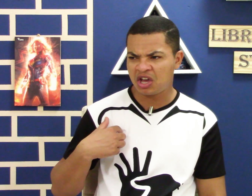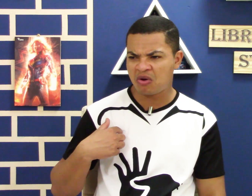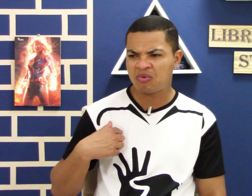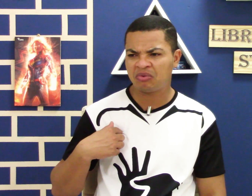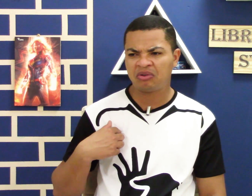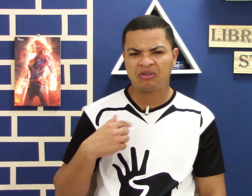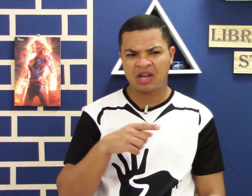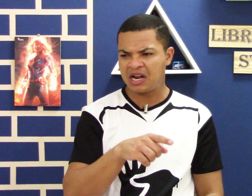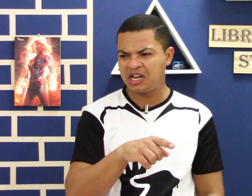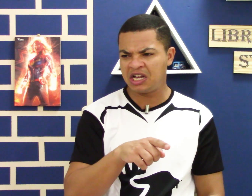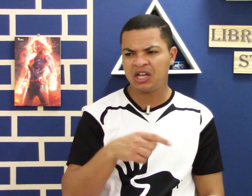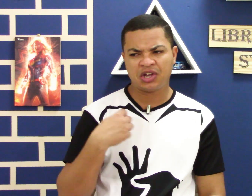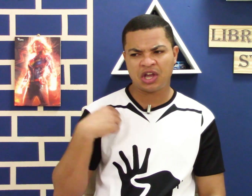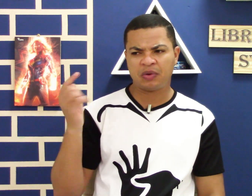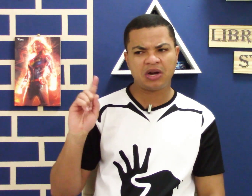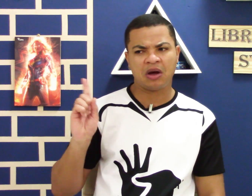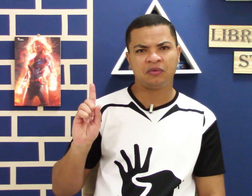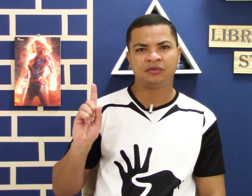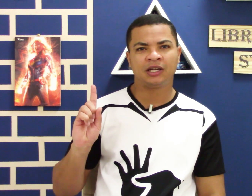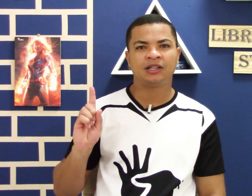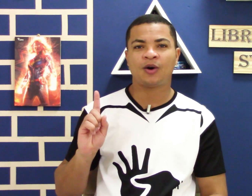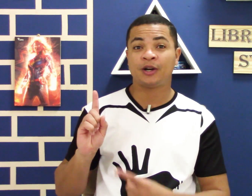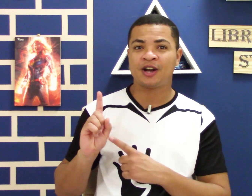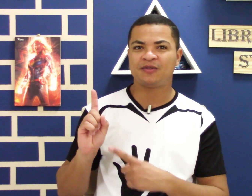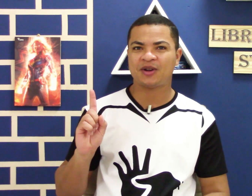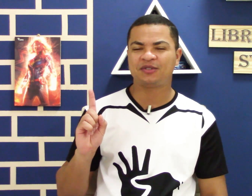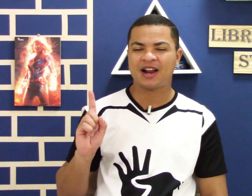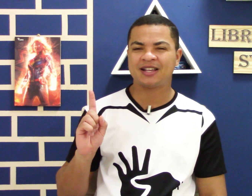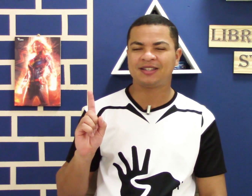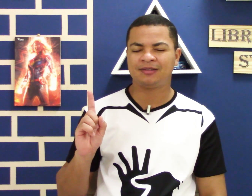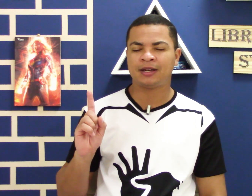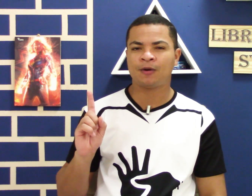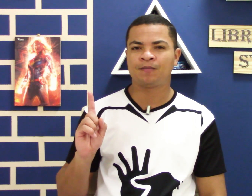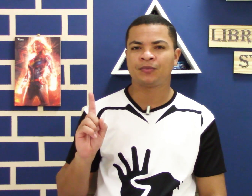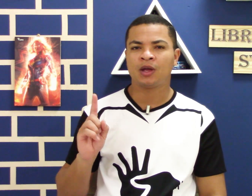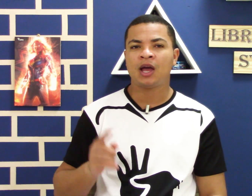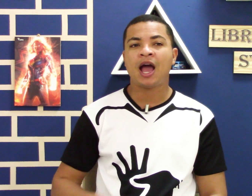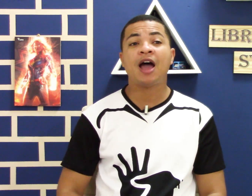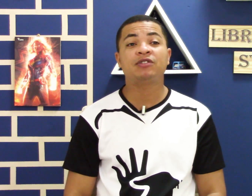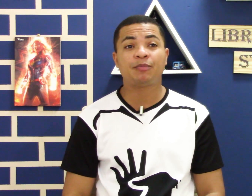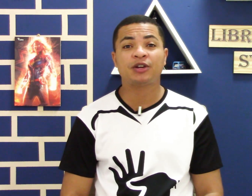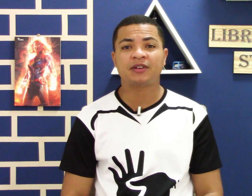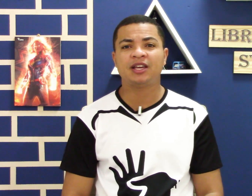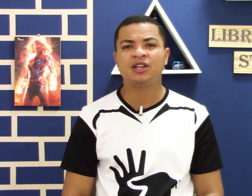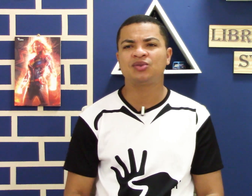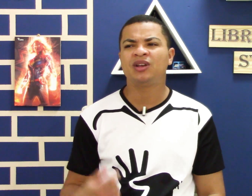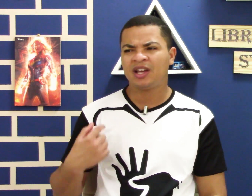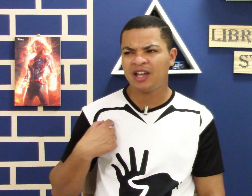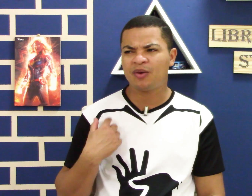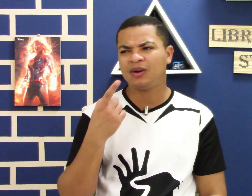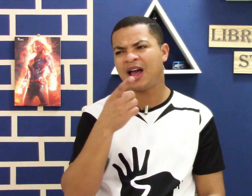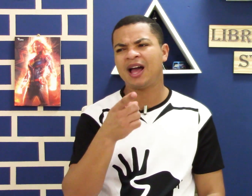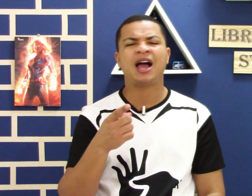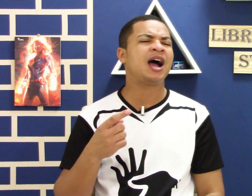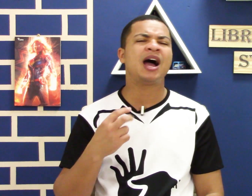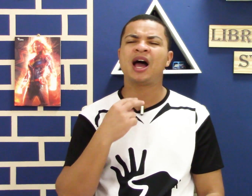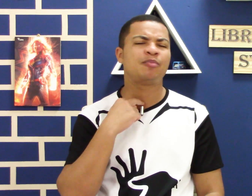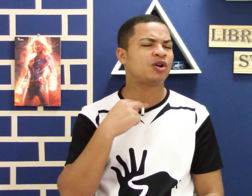Eu? Ali? Eu não. Então, ó, não final de frase, entendeu? Ah, você pode fazer isso? Eu lá? Ah, posso